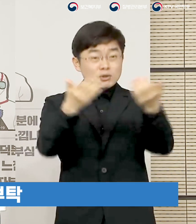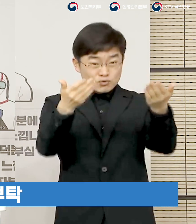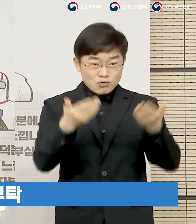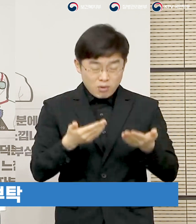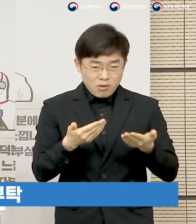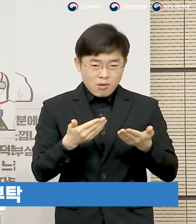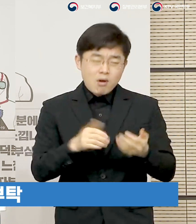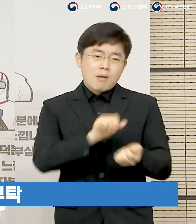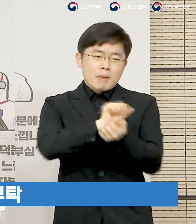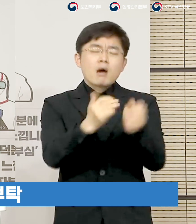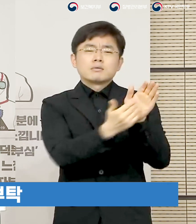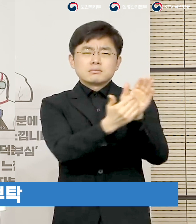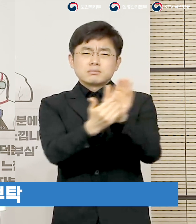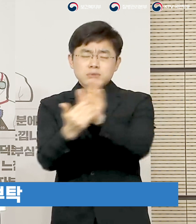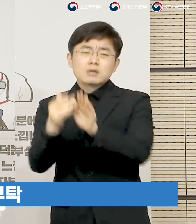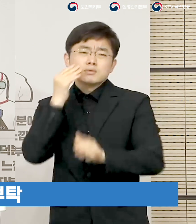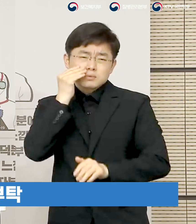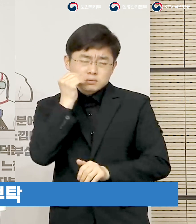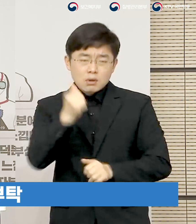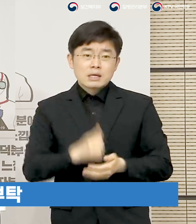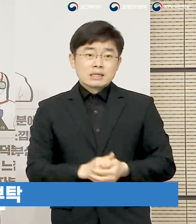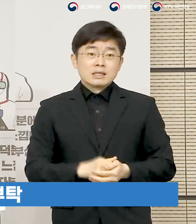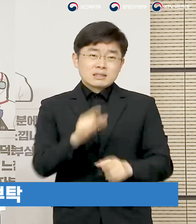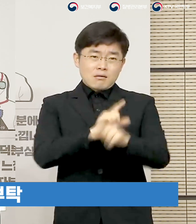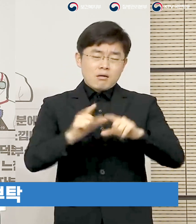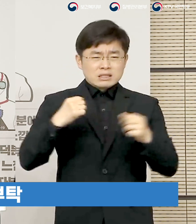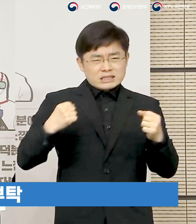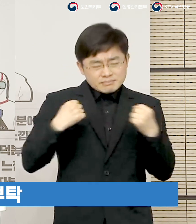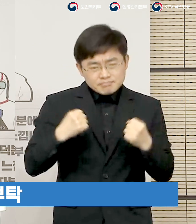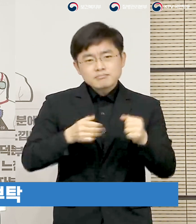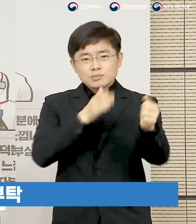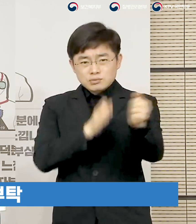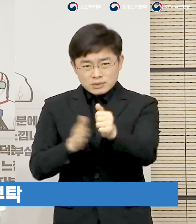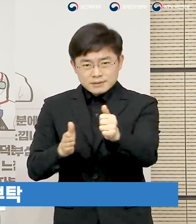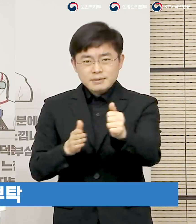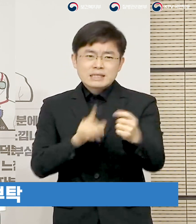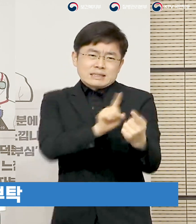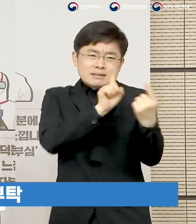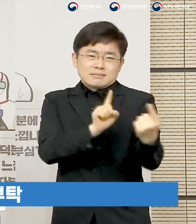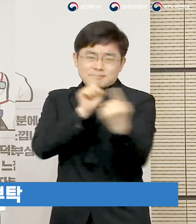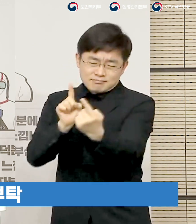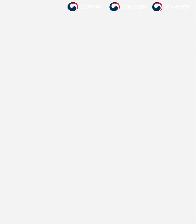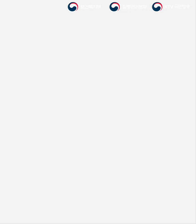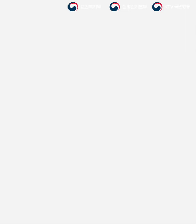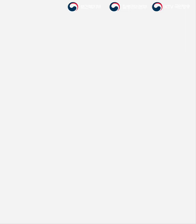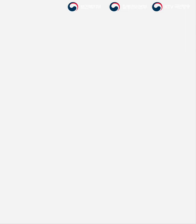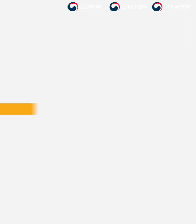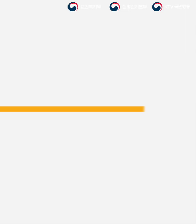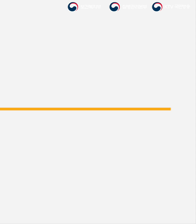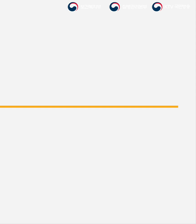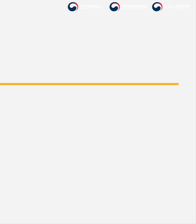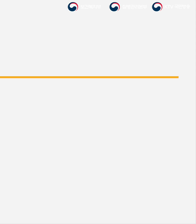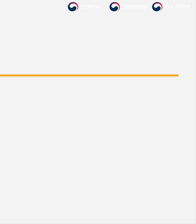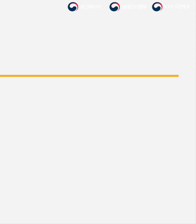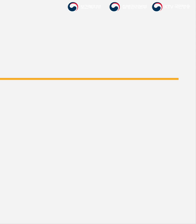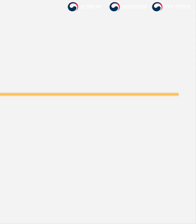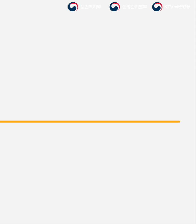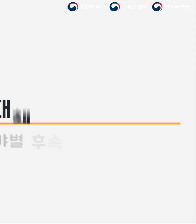않도록 조금만 더 힘을 내셔서 사회적 거리두기에 동참해 주실 것을 당부드립니다.